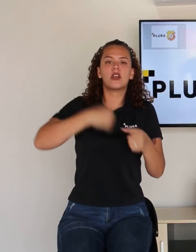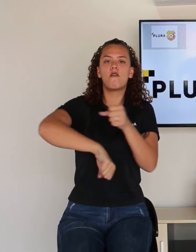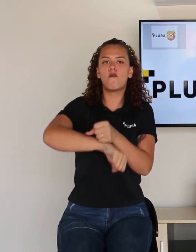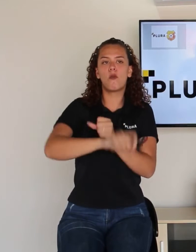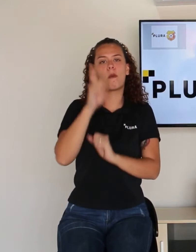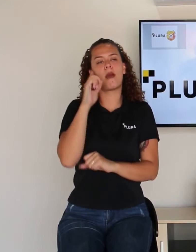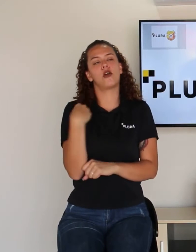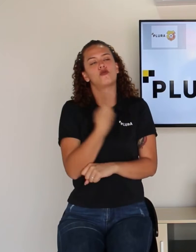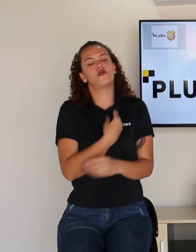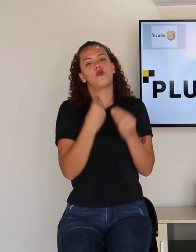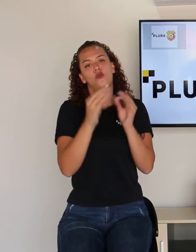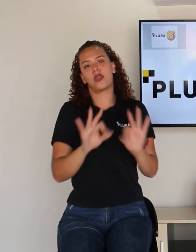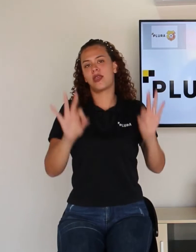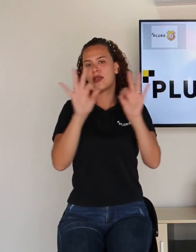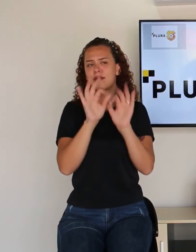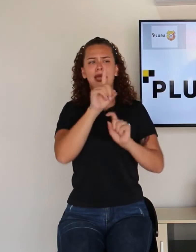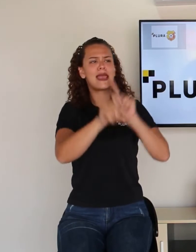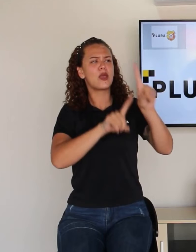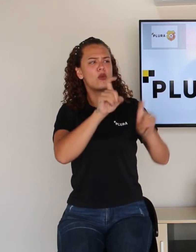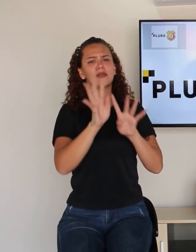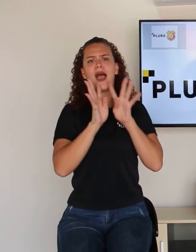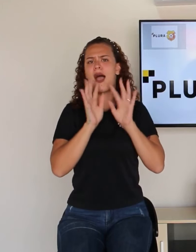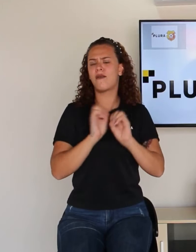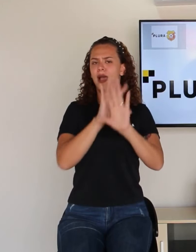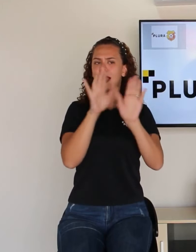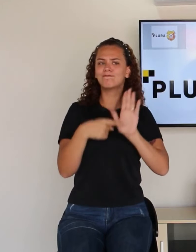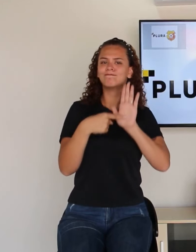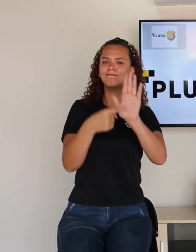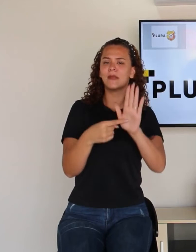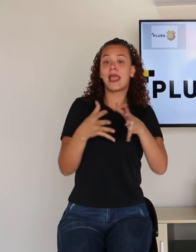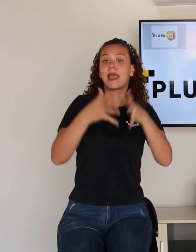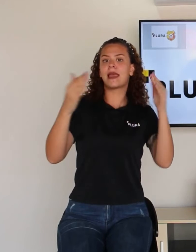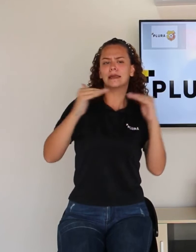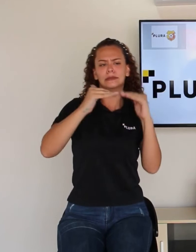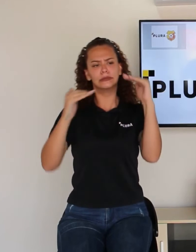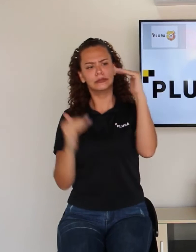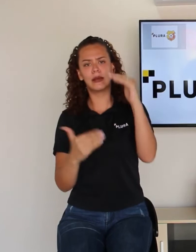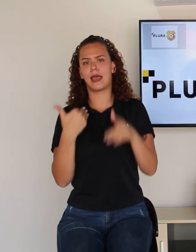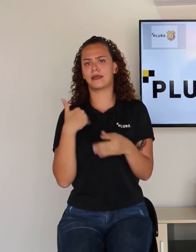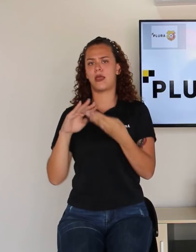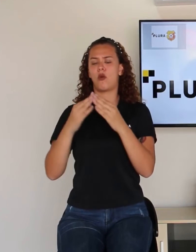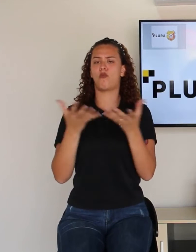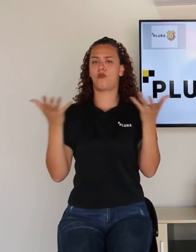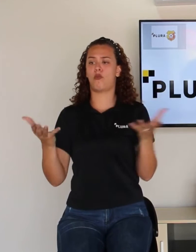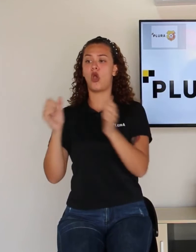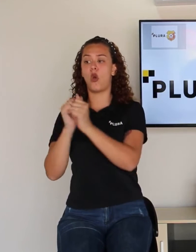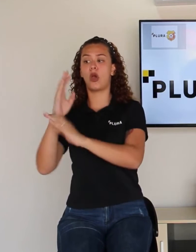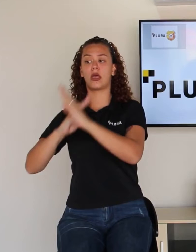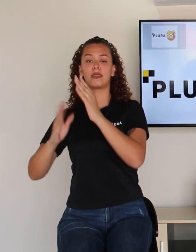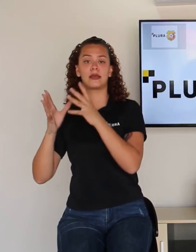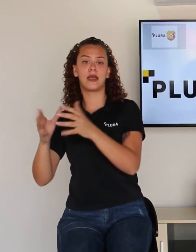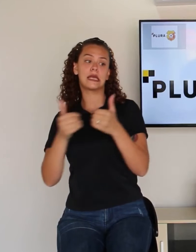para nosotros es sumamente importante. Las encuestas hablan claramente de las grandes brechas que tenemos entre población con